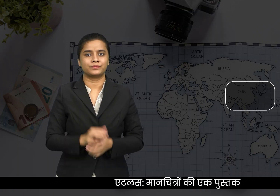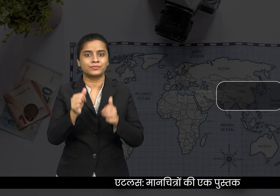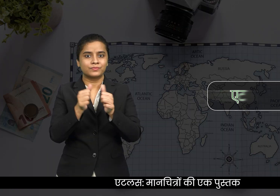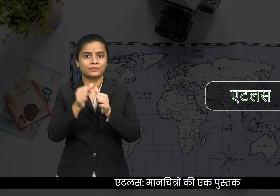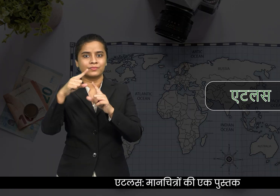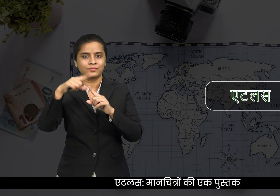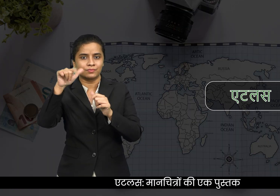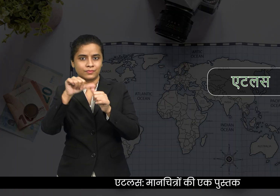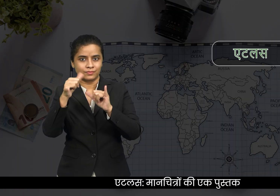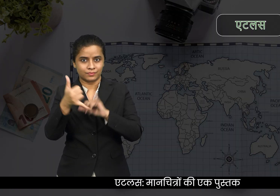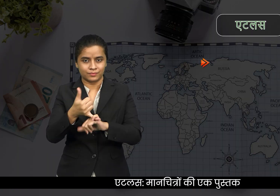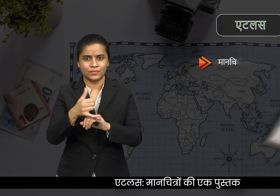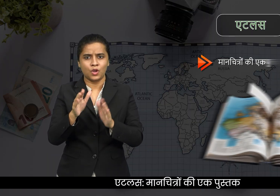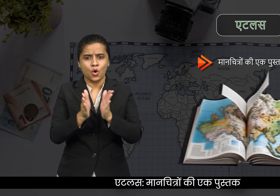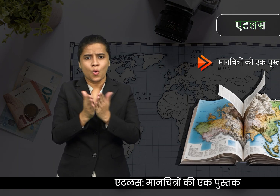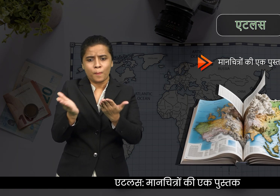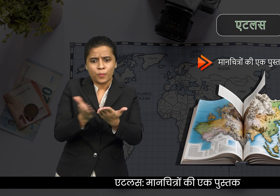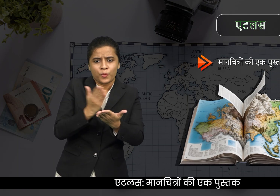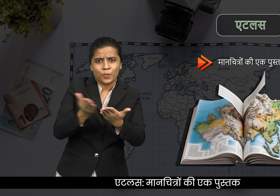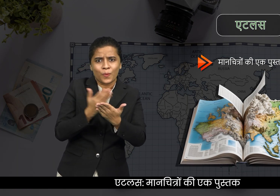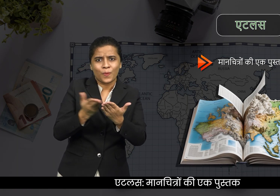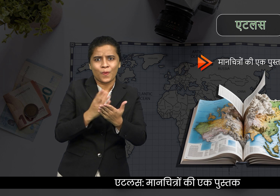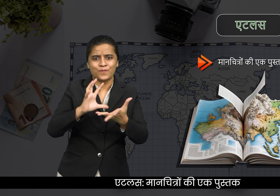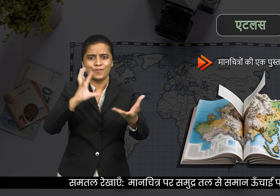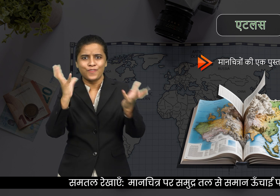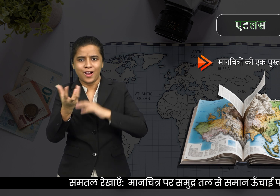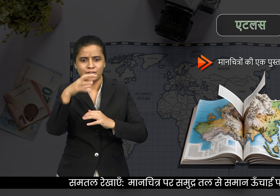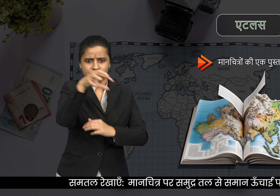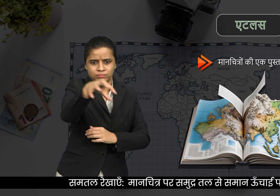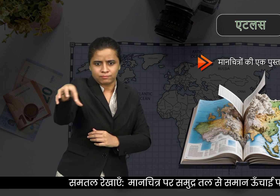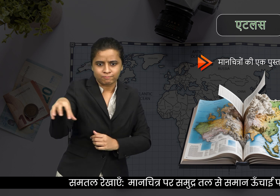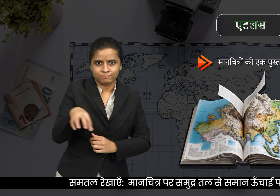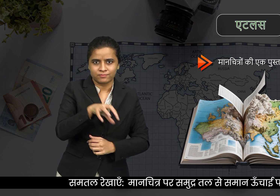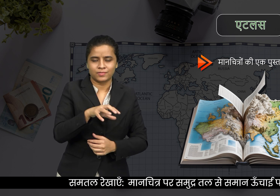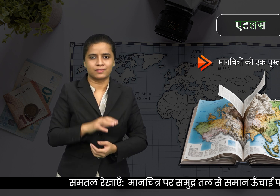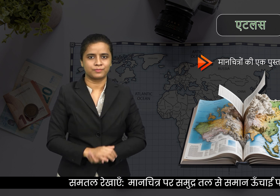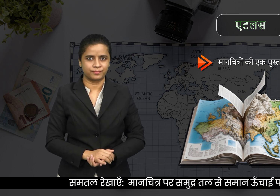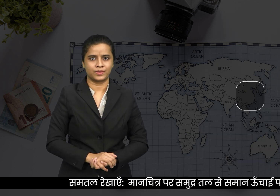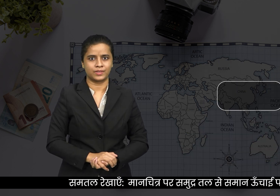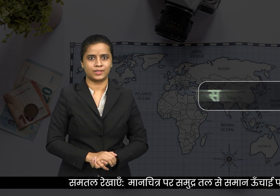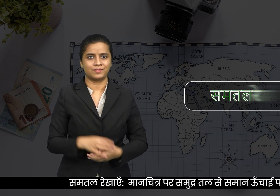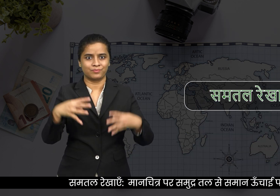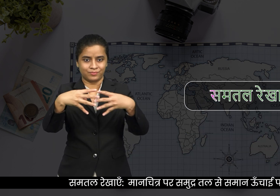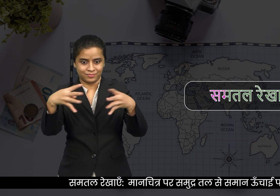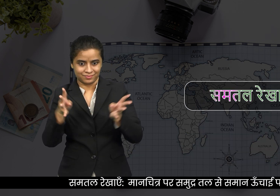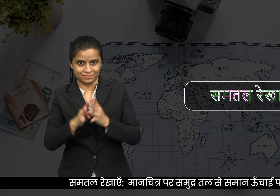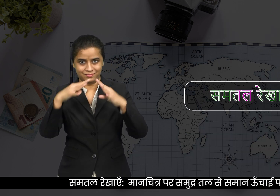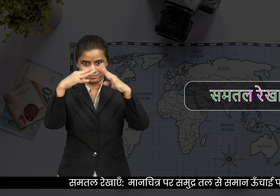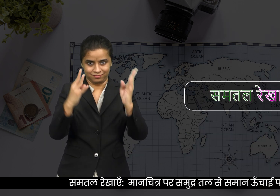एटलस, मानचित्रों की एक पुस्तक। समतल रेखाएं, मानचित्र पर समुद्र तल